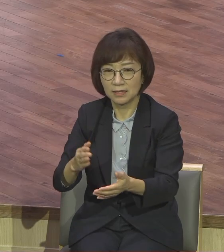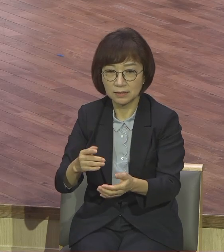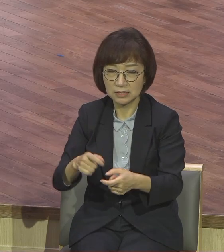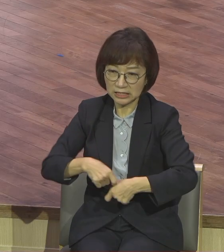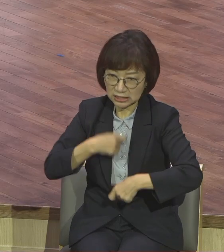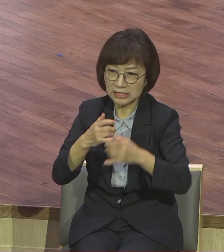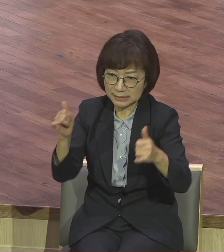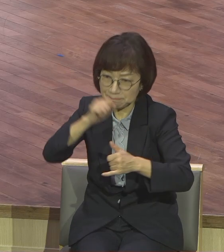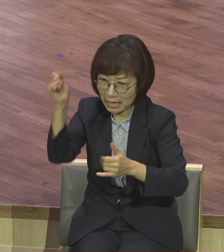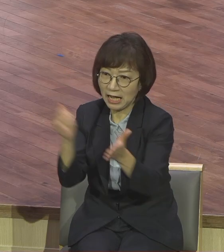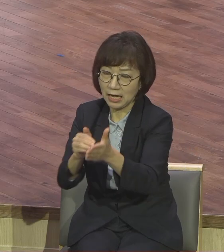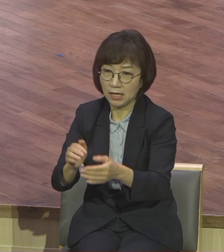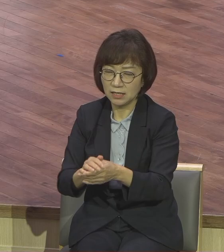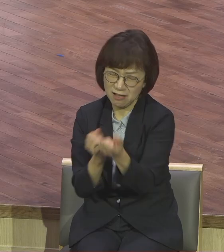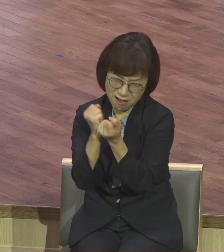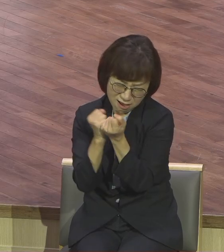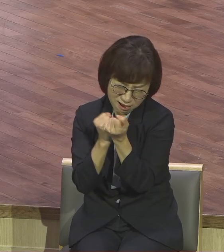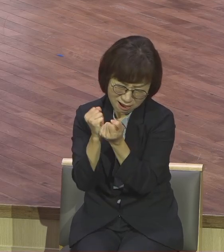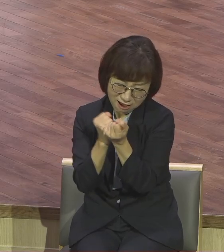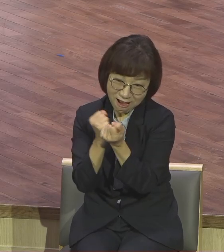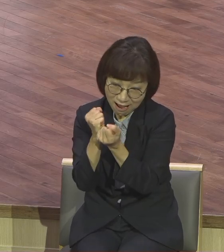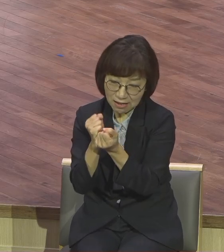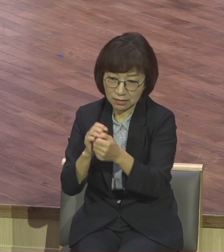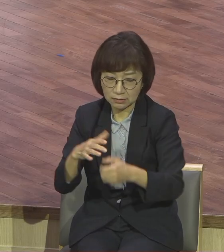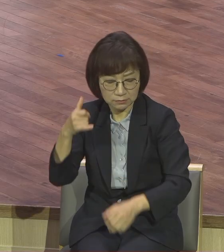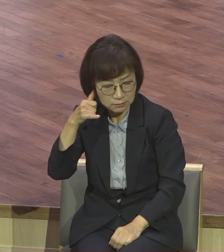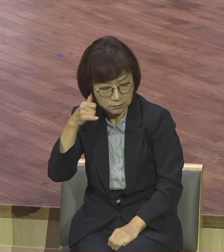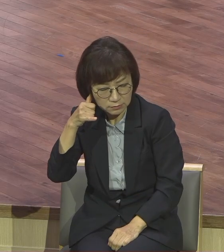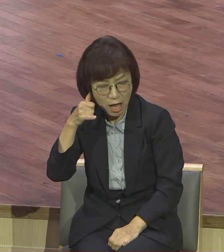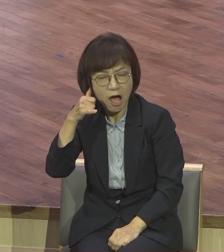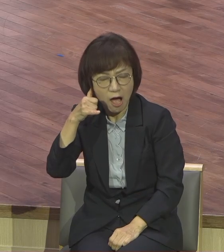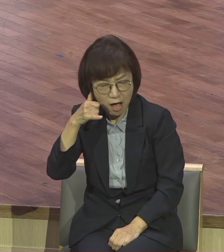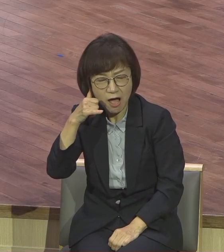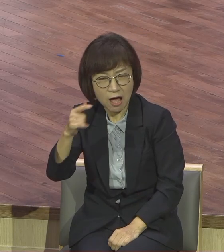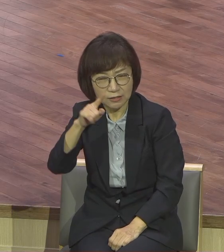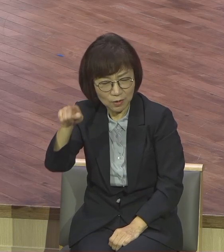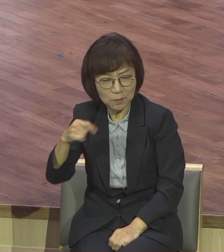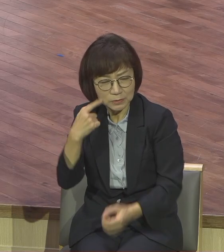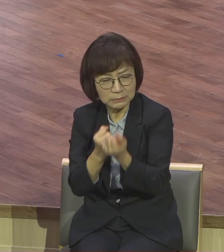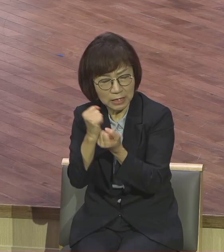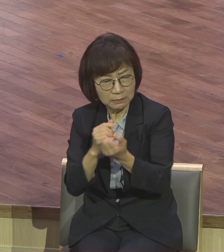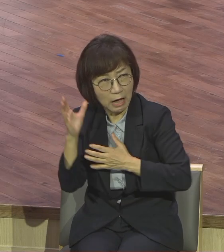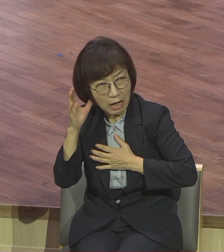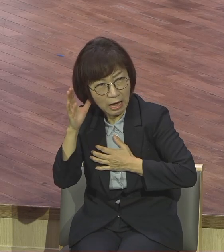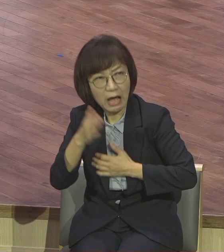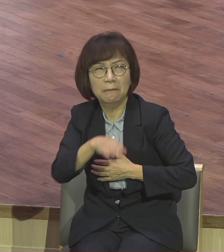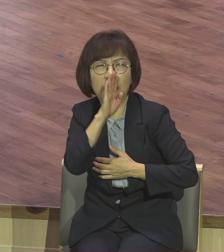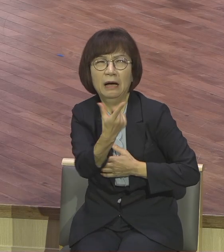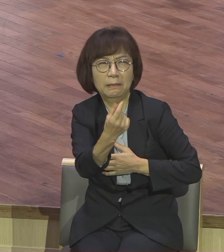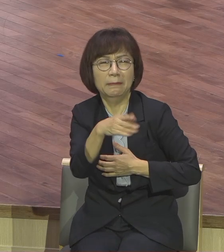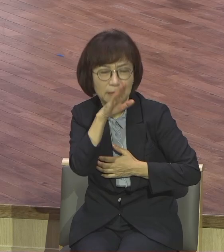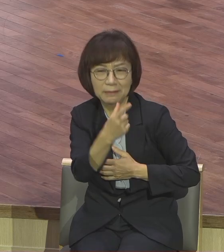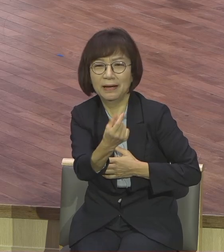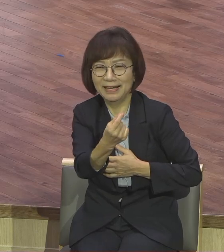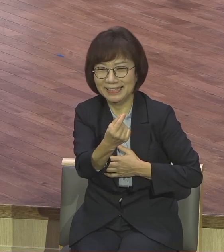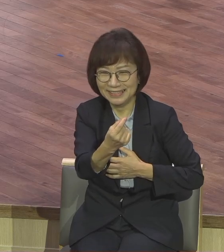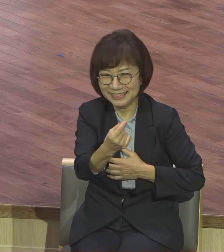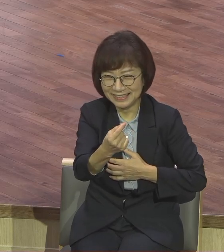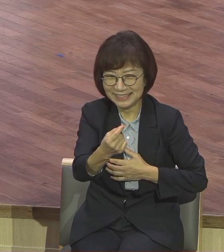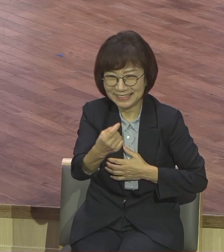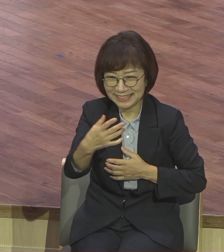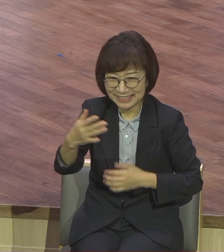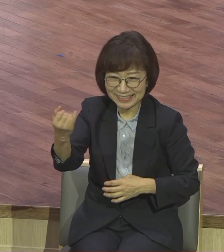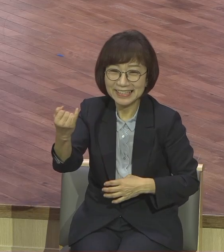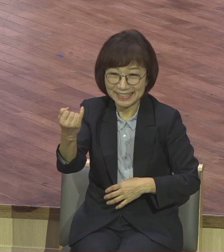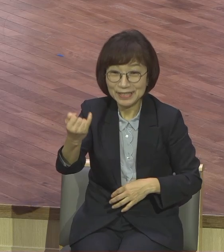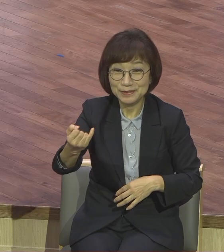설명을 해줘서 한참 마주고 나니까 정목사 말 들으니까 맞네. 다시 당신은